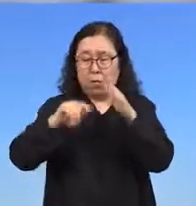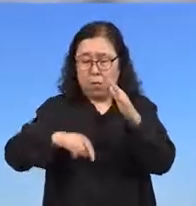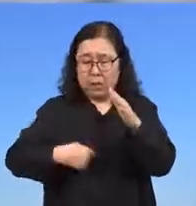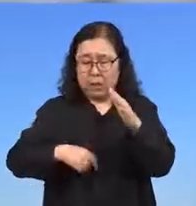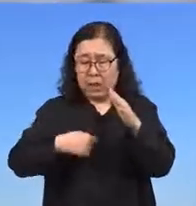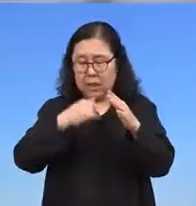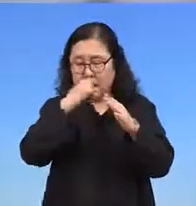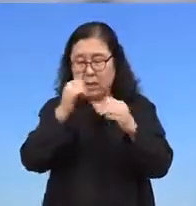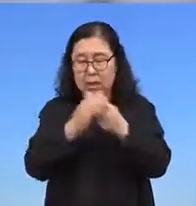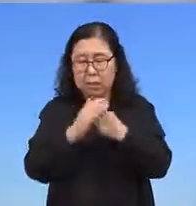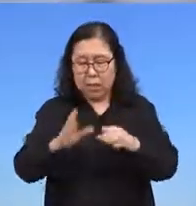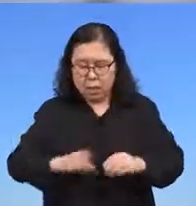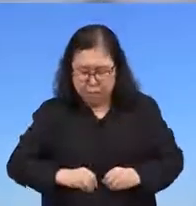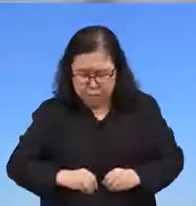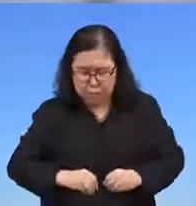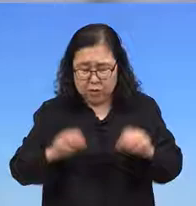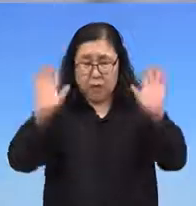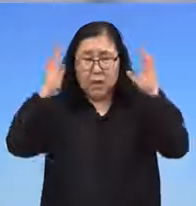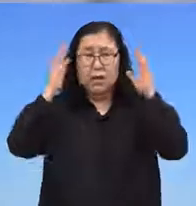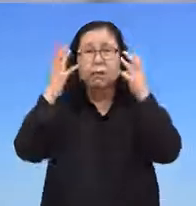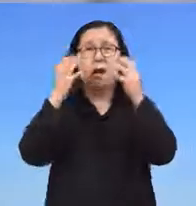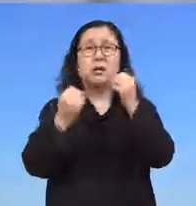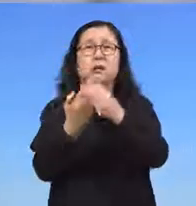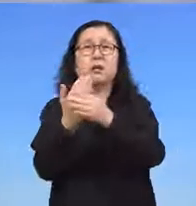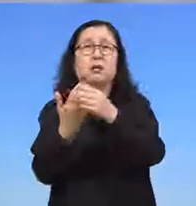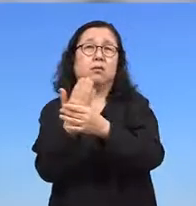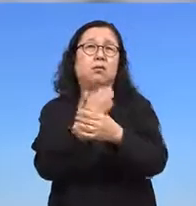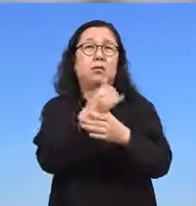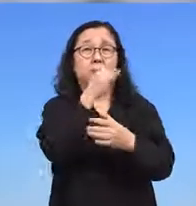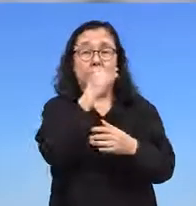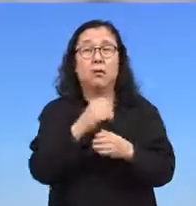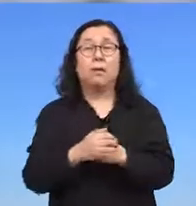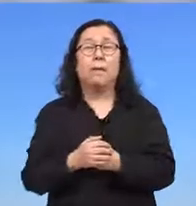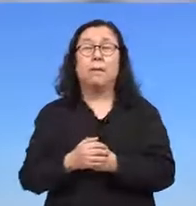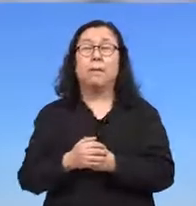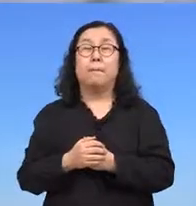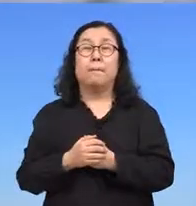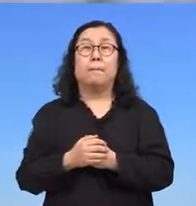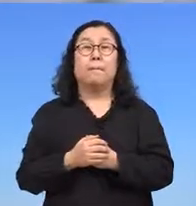시간이 늘어가니까 결식하는 아동도 같이 늘어나고 있다는 겁니다.